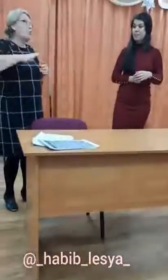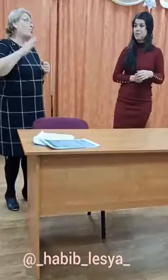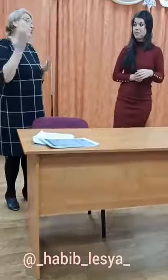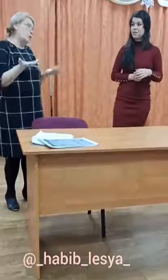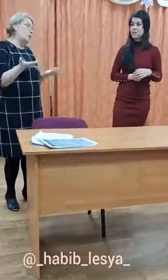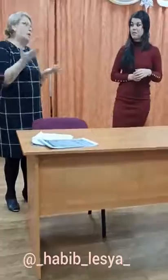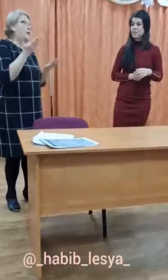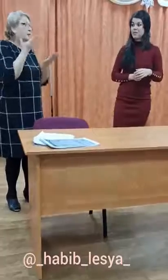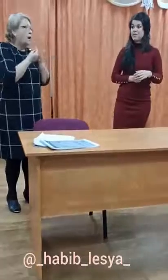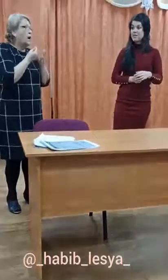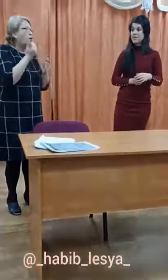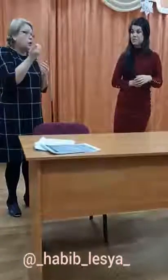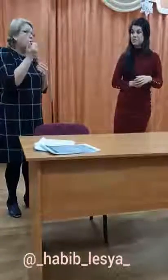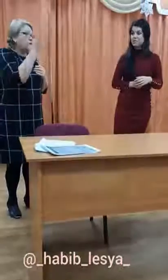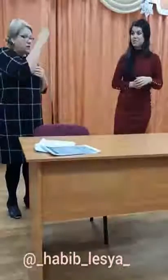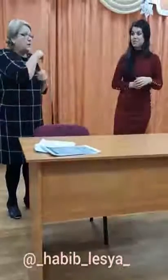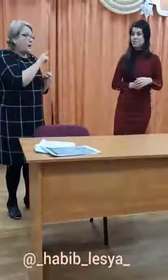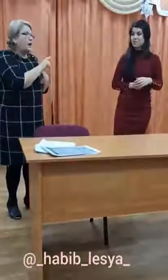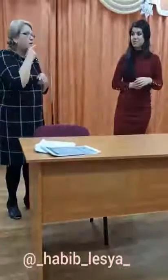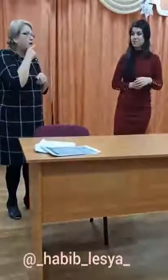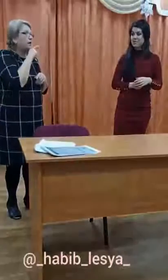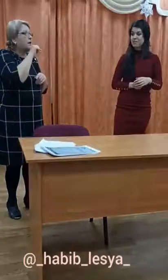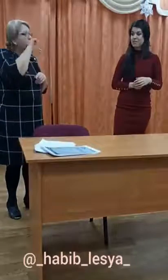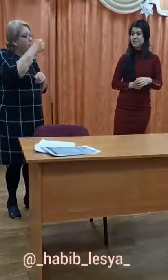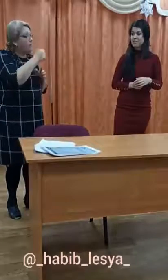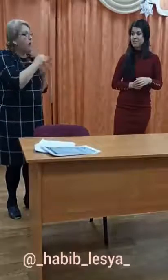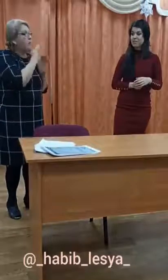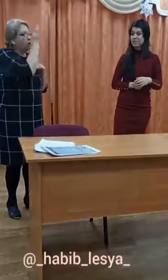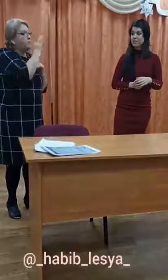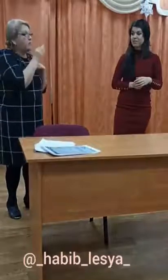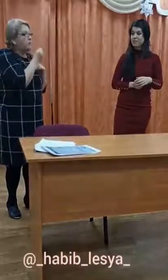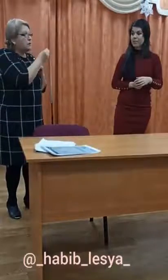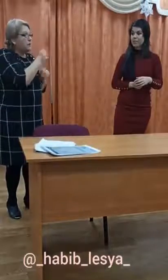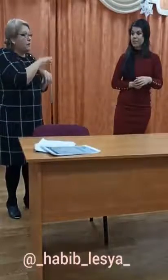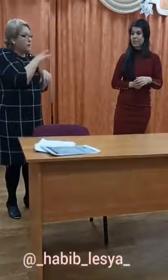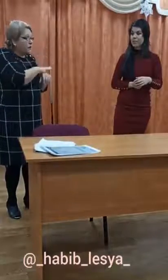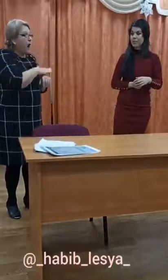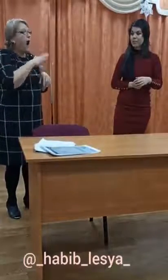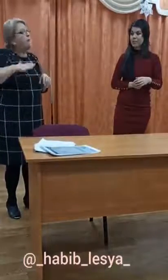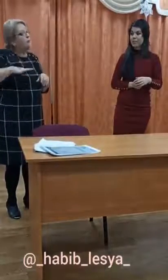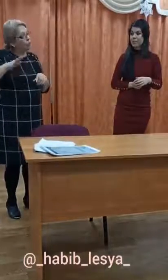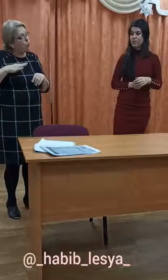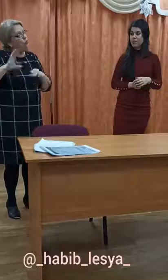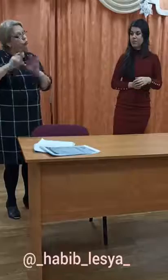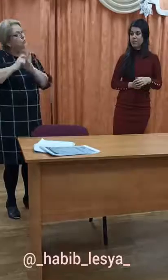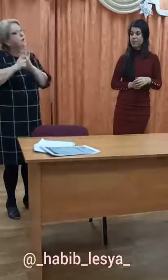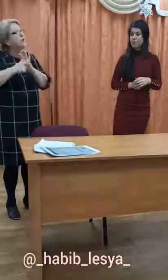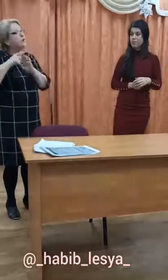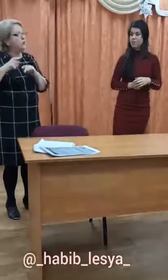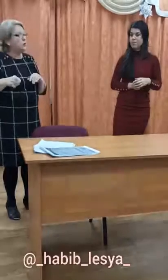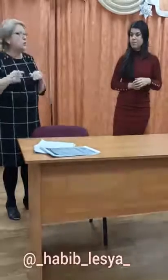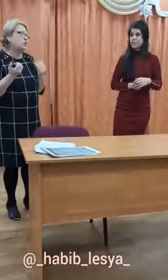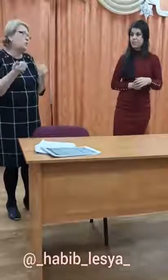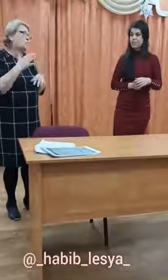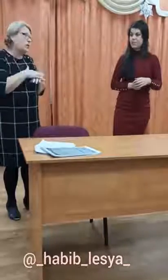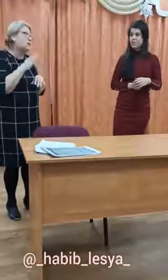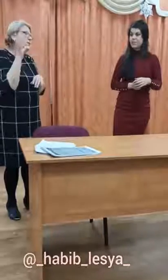потом уже... Те там говорят, 2% а потом уже за квартиру. Сейчас банки